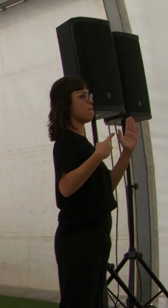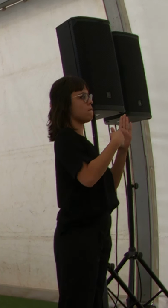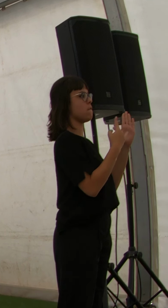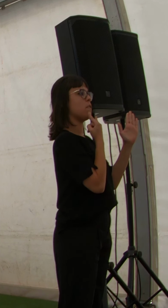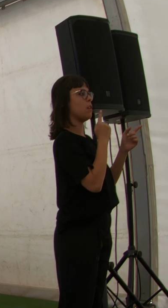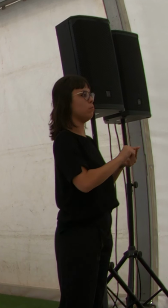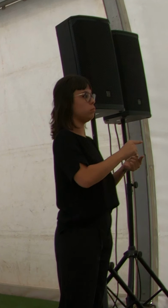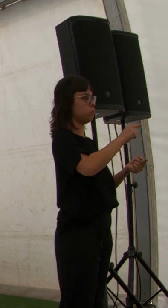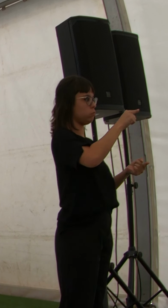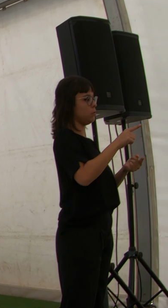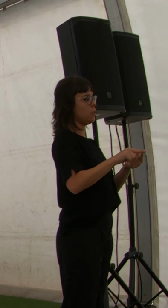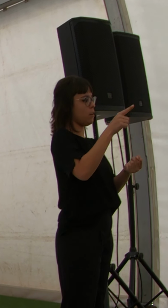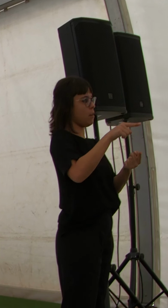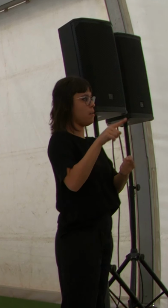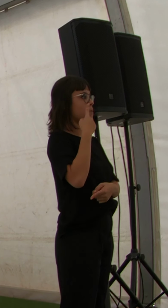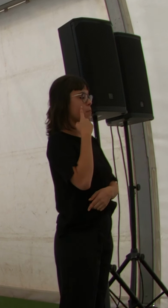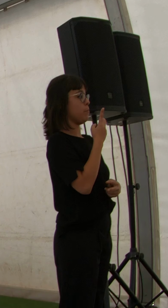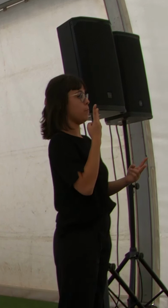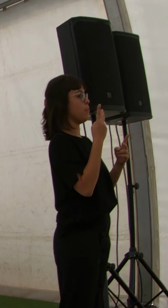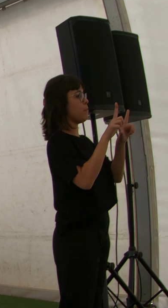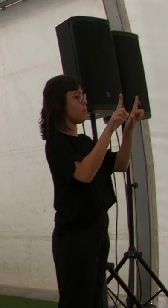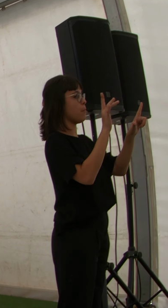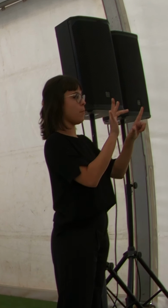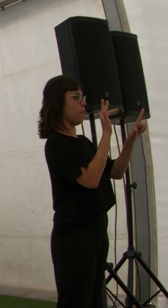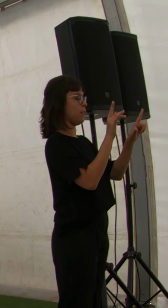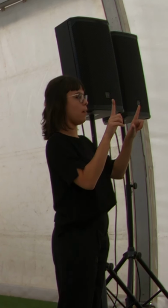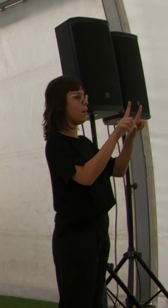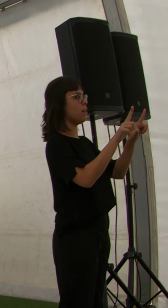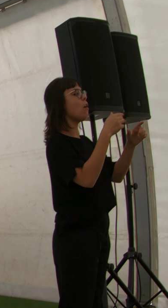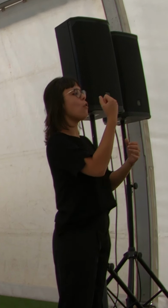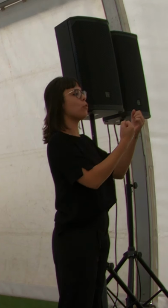apariencias de la pantalla, corresponden a coches diferentes en momentos distintos. Es cierto